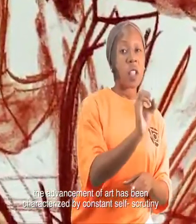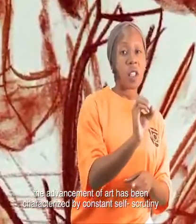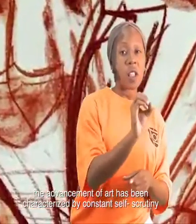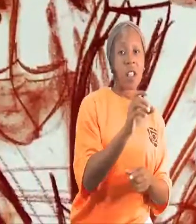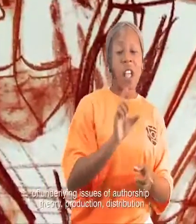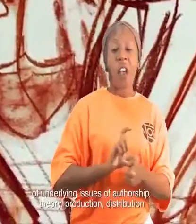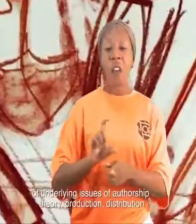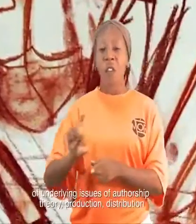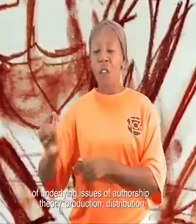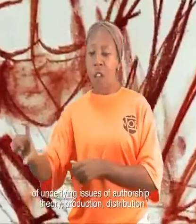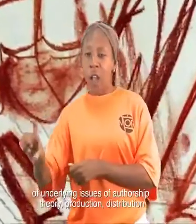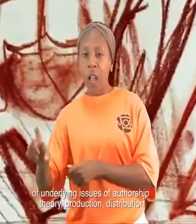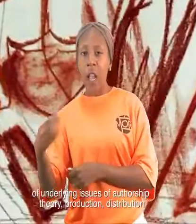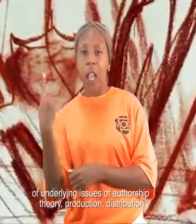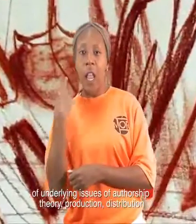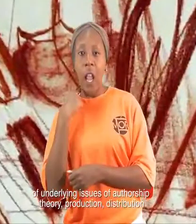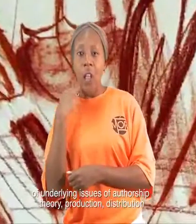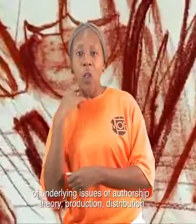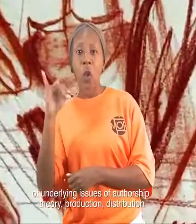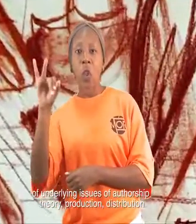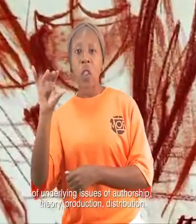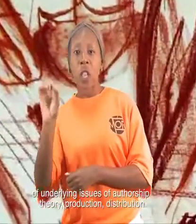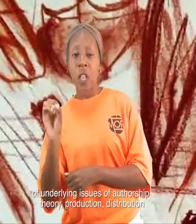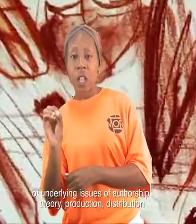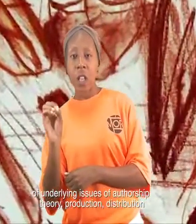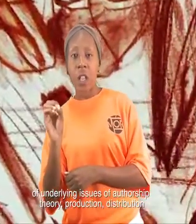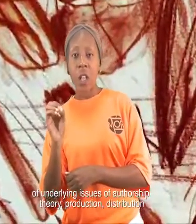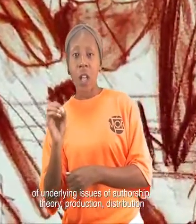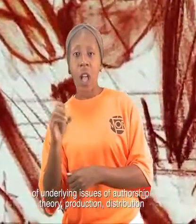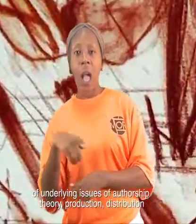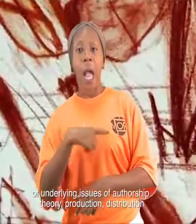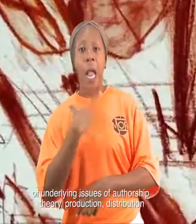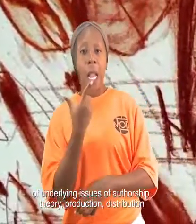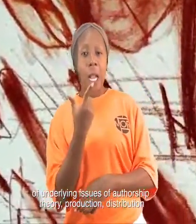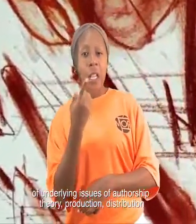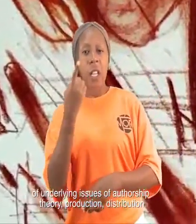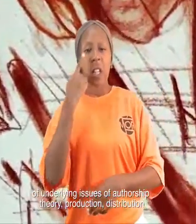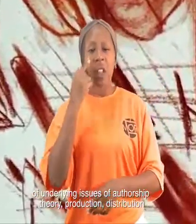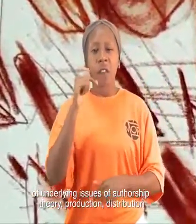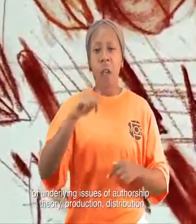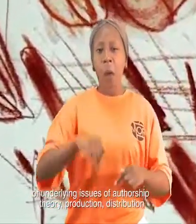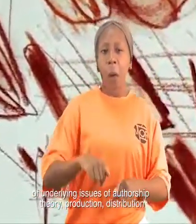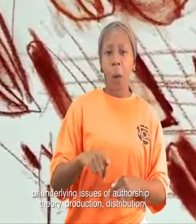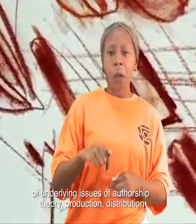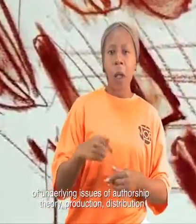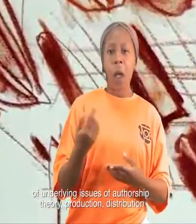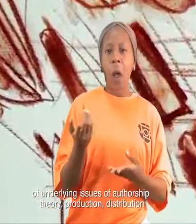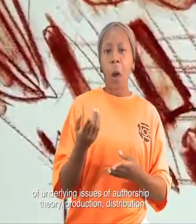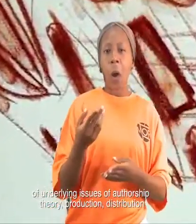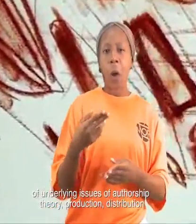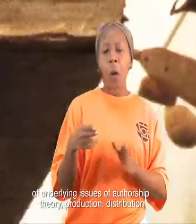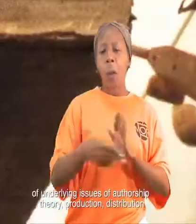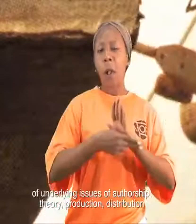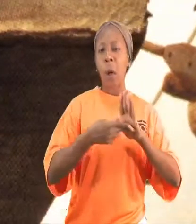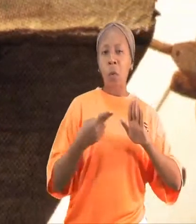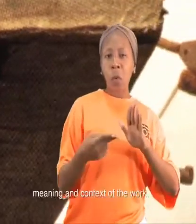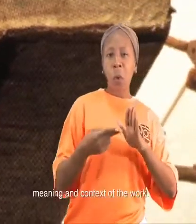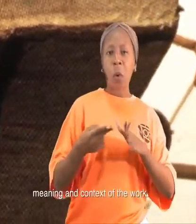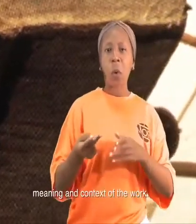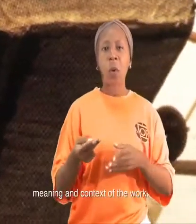autoescrutinio respecto a las cuestiones subyacentes de autoría, teoría, producción, distribución,